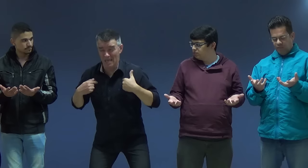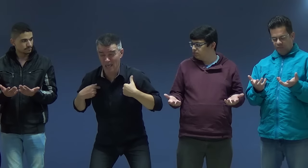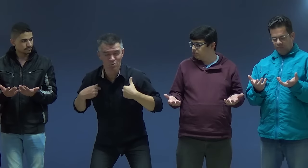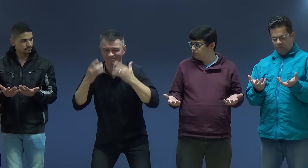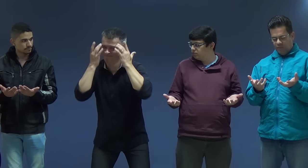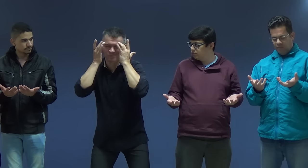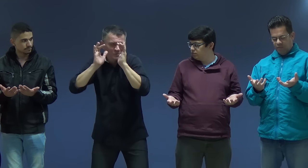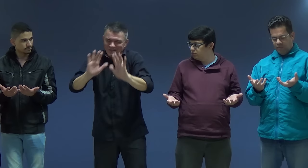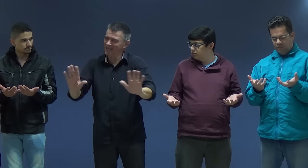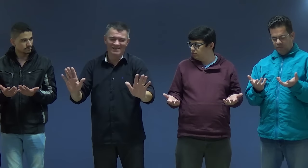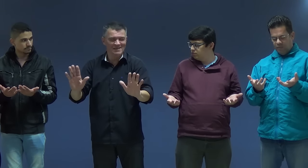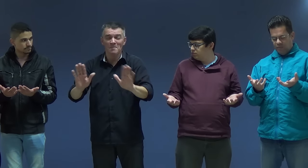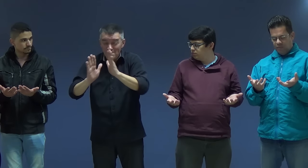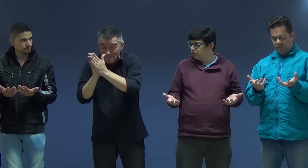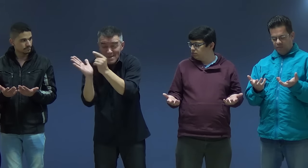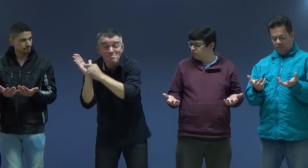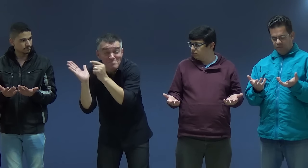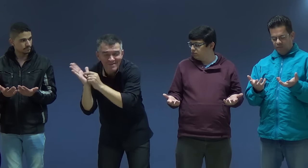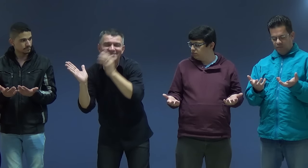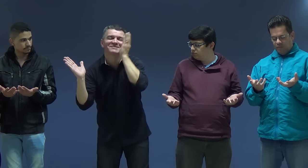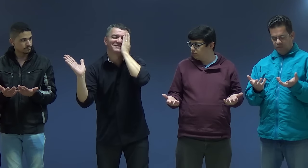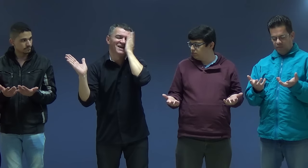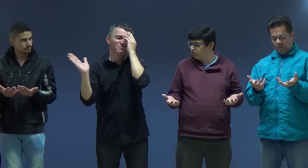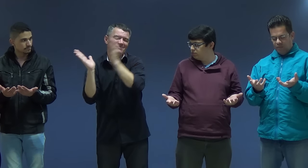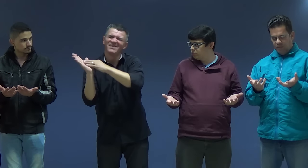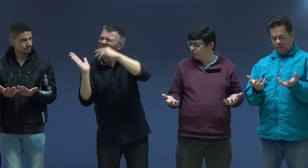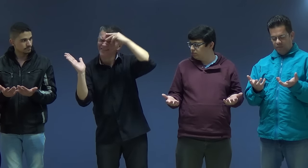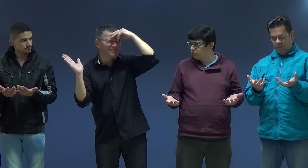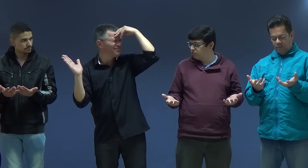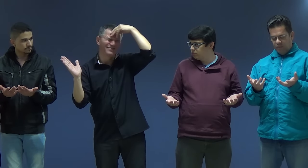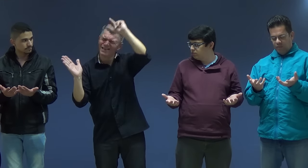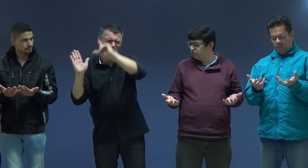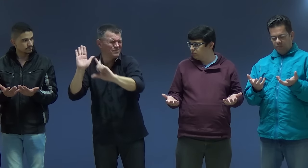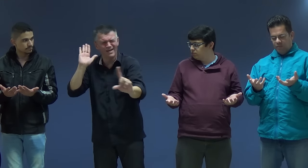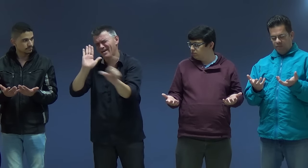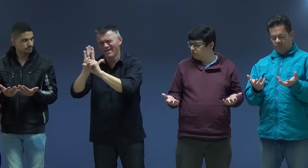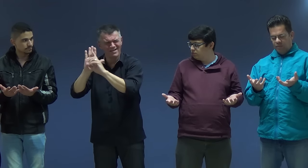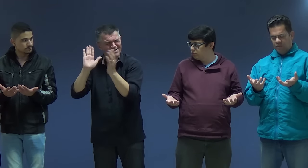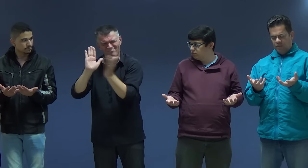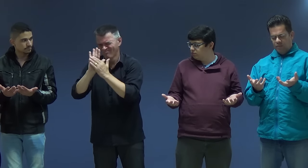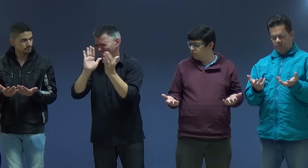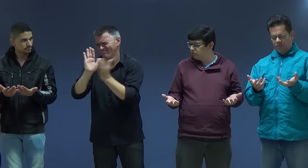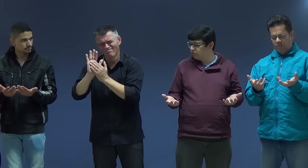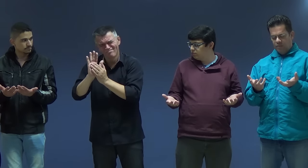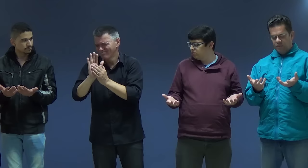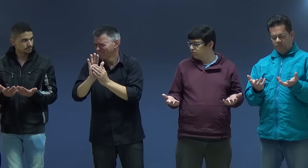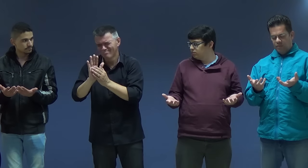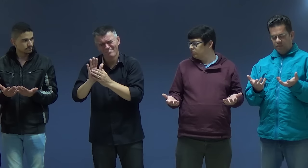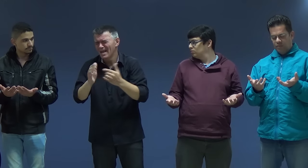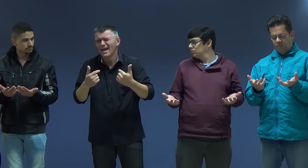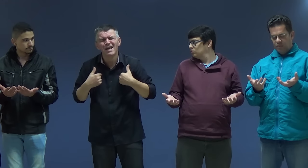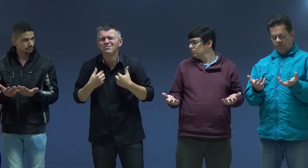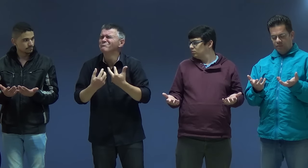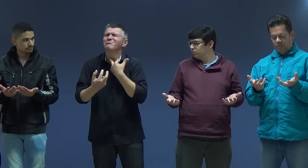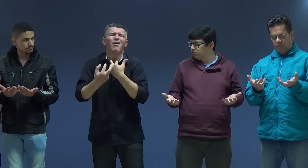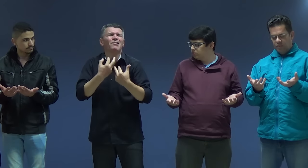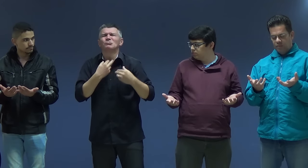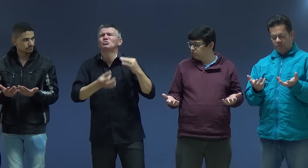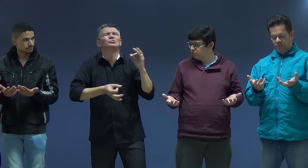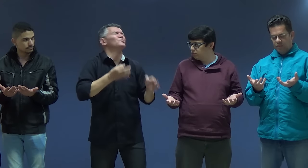que a gente, como humano, a gente não sabe de nada. Mas é a tua palavra, Pai, é a tua lei.